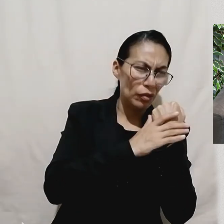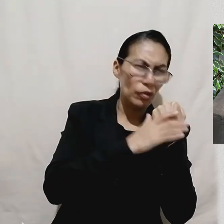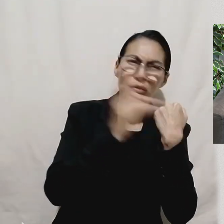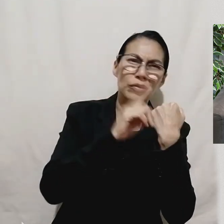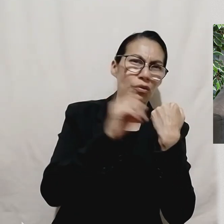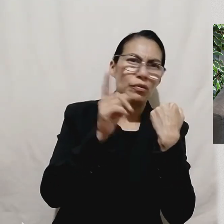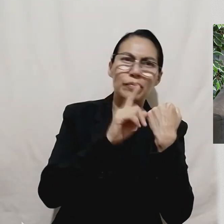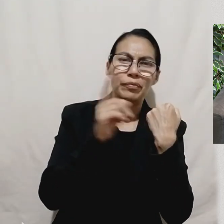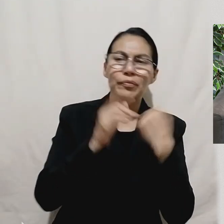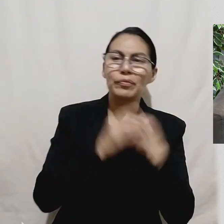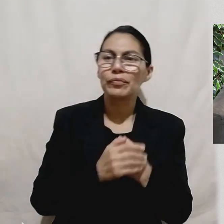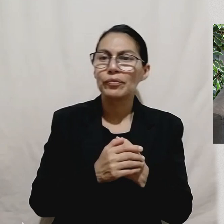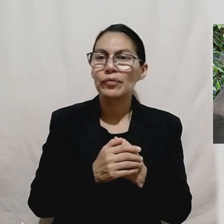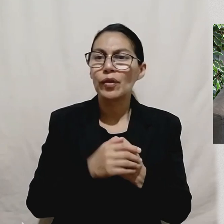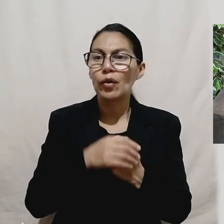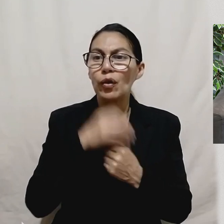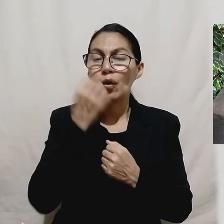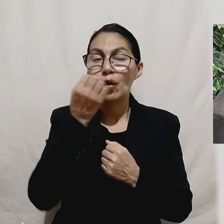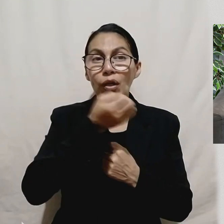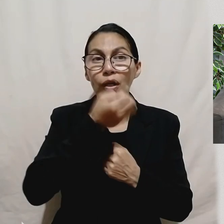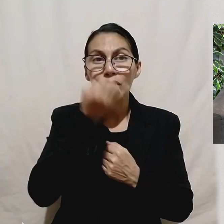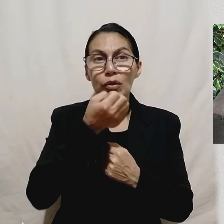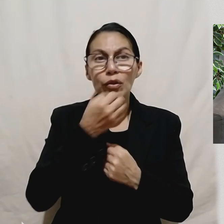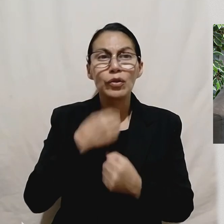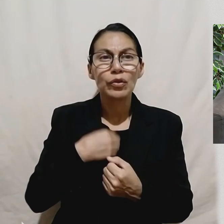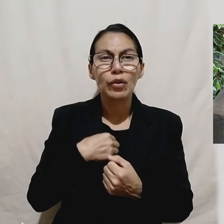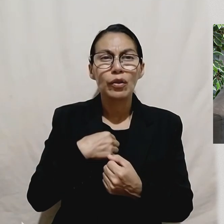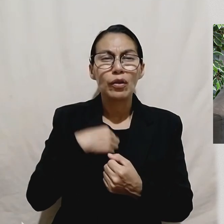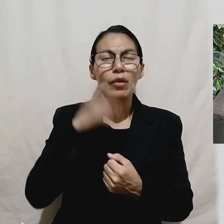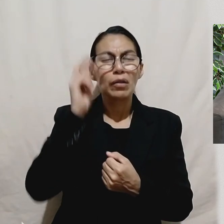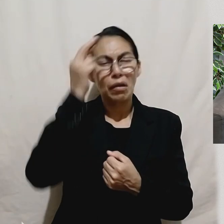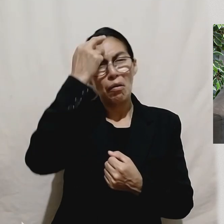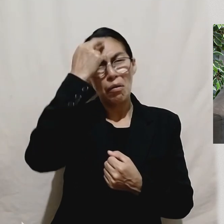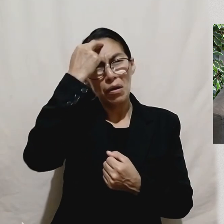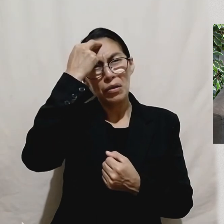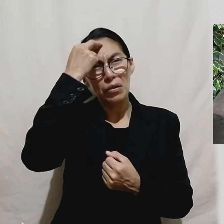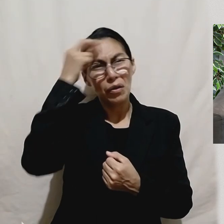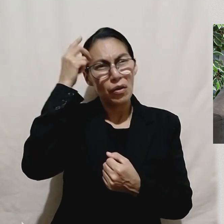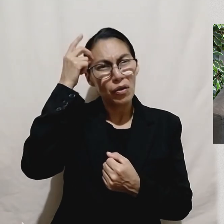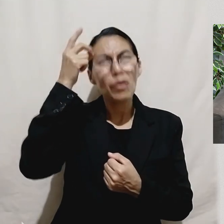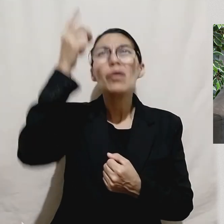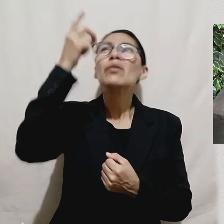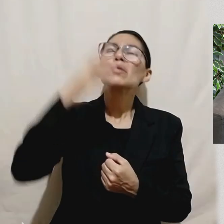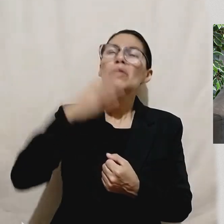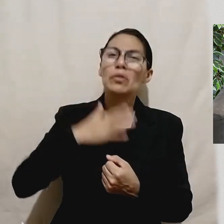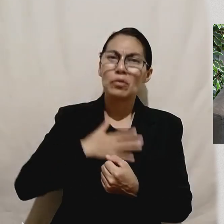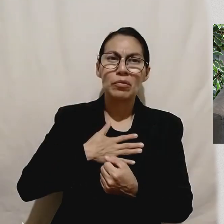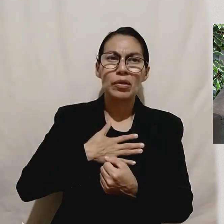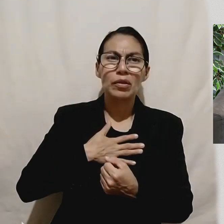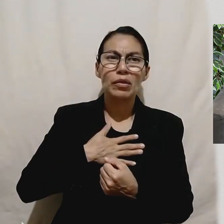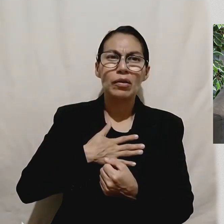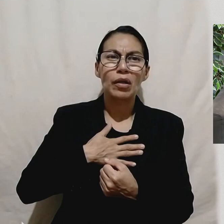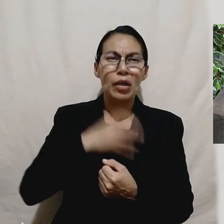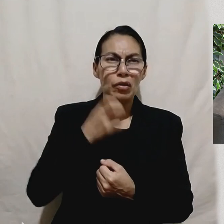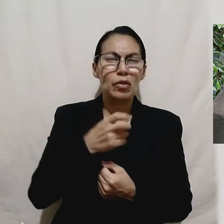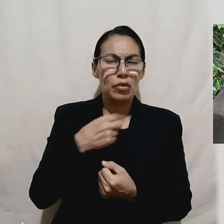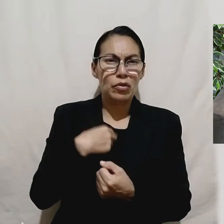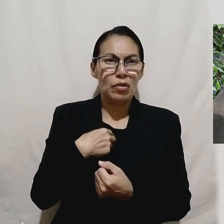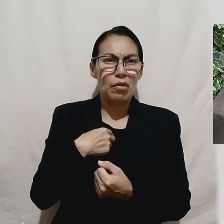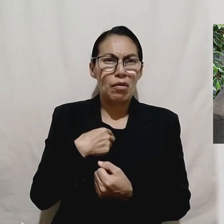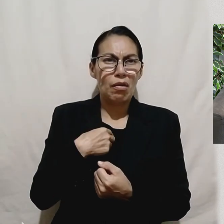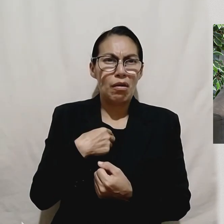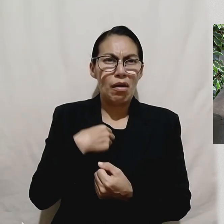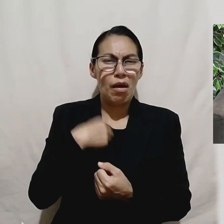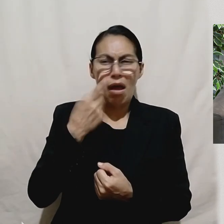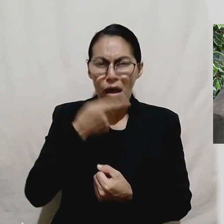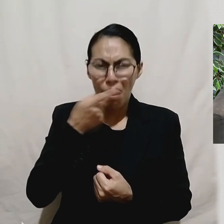una manera en la que puedo recordarme que Dios está conmigo está tan cerca que puedo simplemente hablar